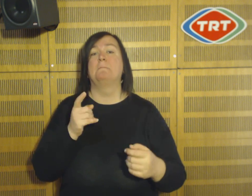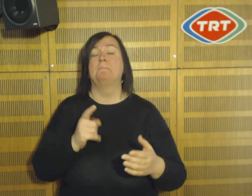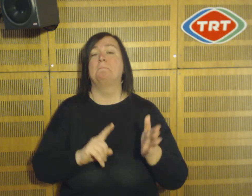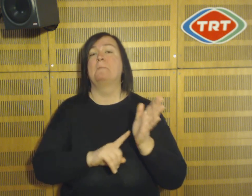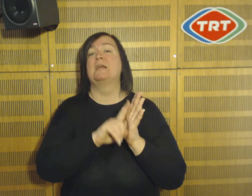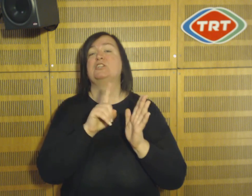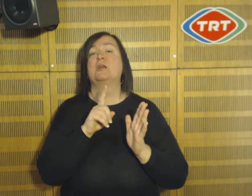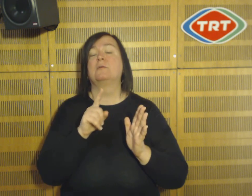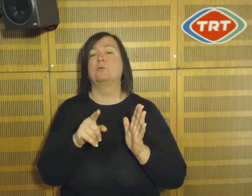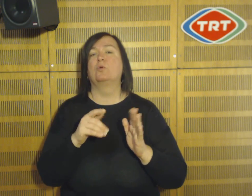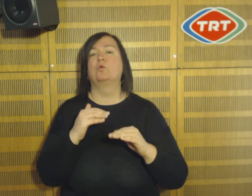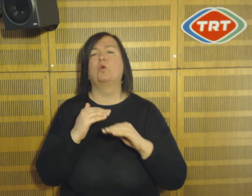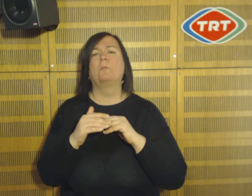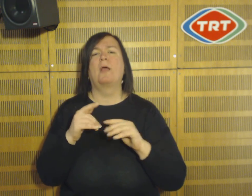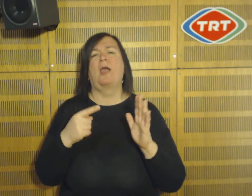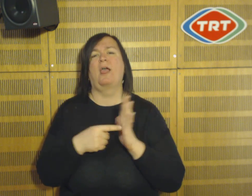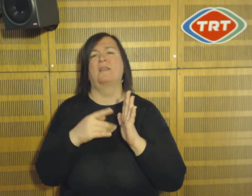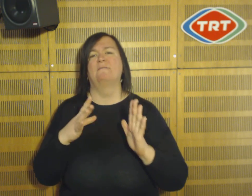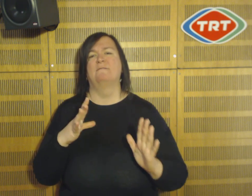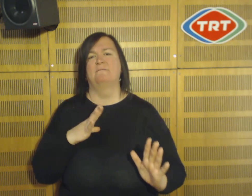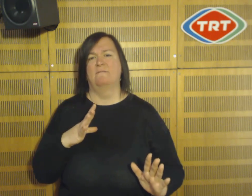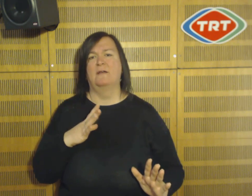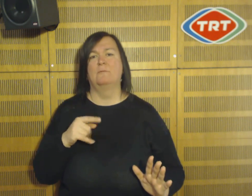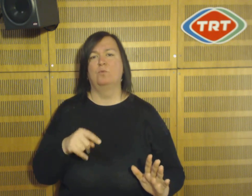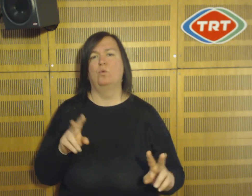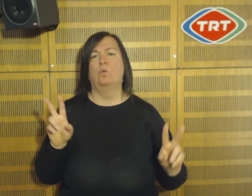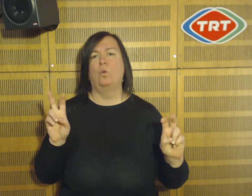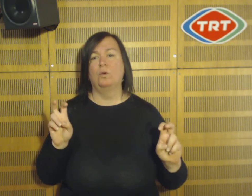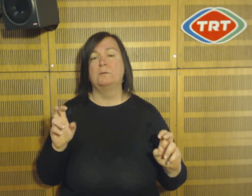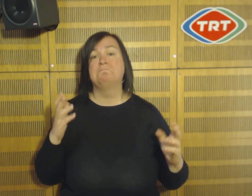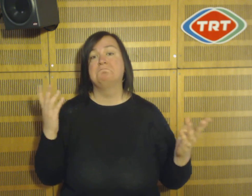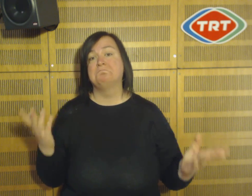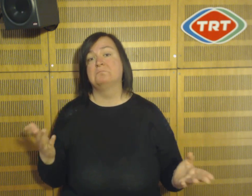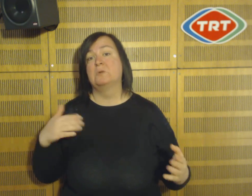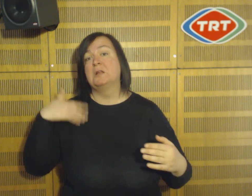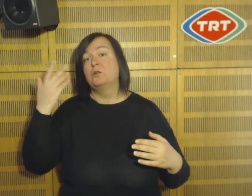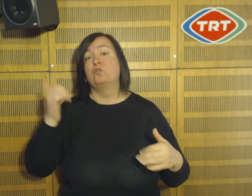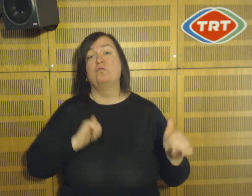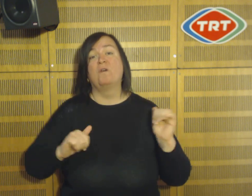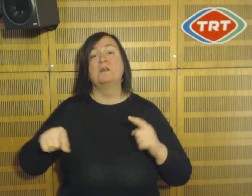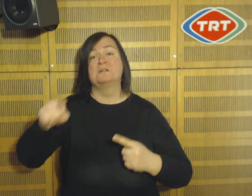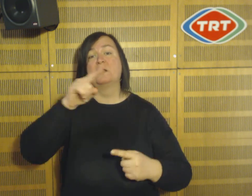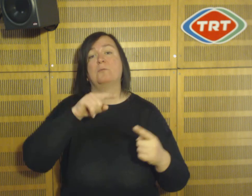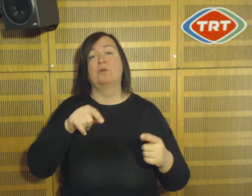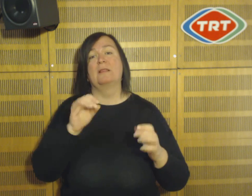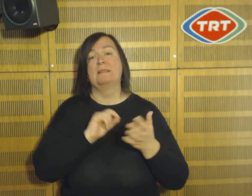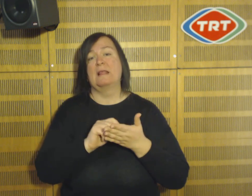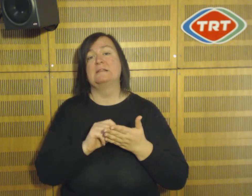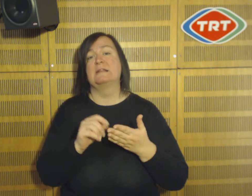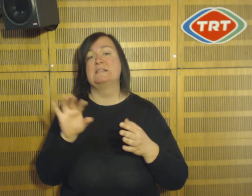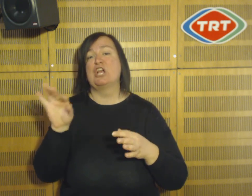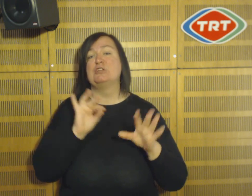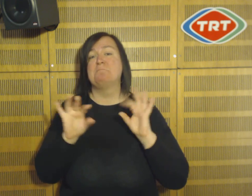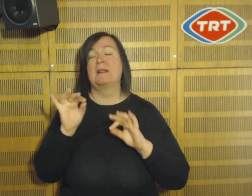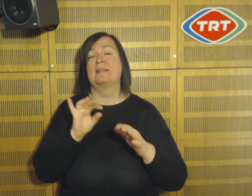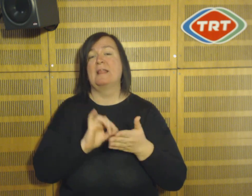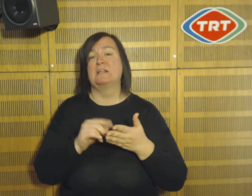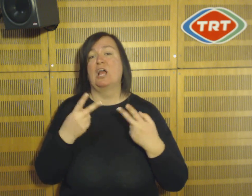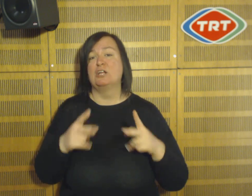farkındalık teşvik etme gibi hedeflerimiz var Eee bu konuda Umarım diğer üniversitelerde de böyle dersler açılır seçmeli ders olarak ve Eee öğretmenler